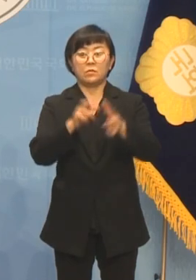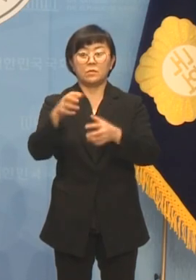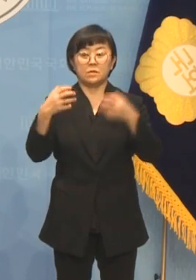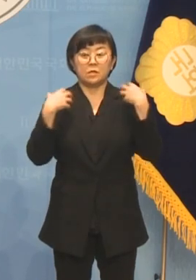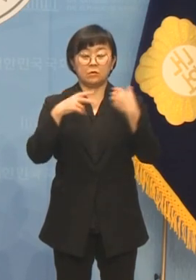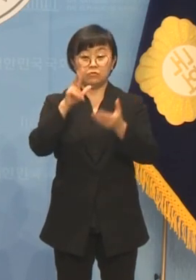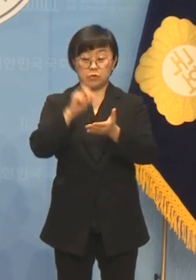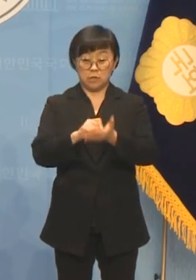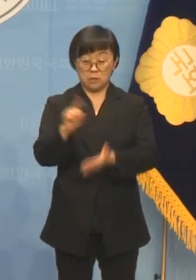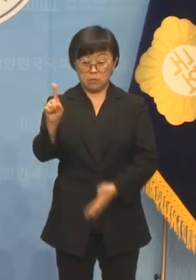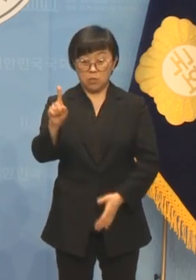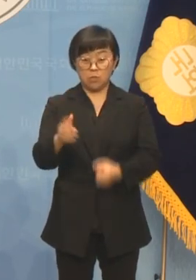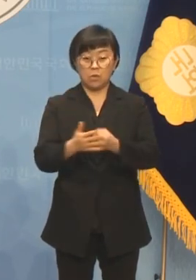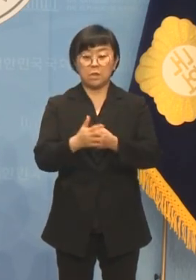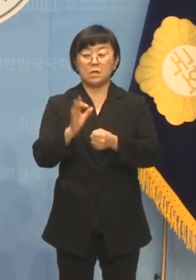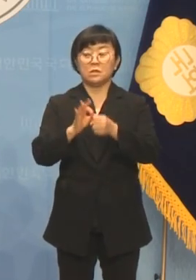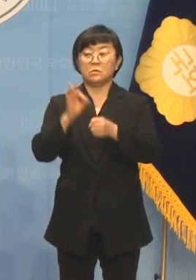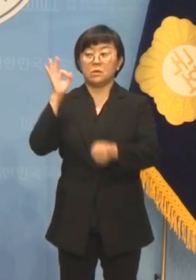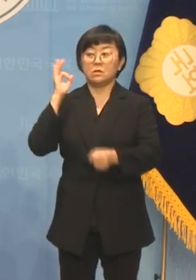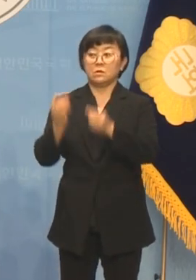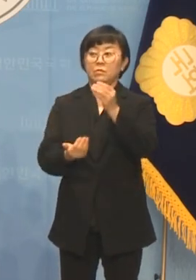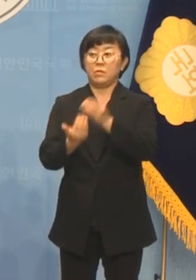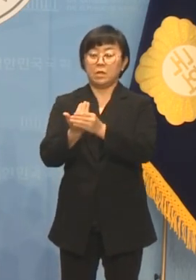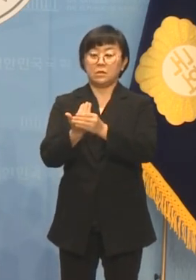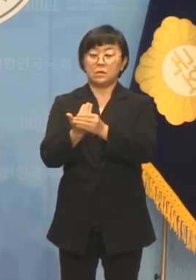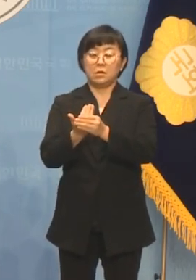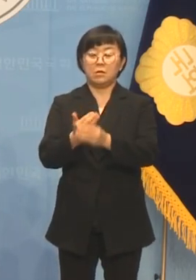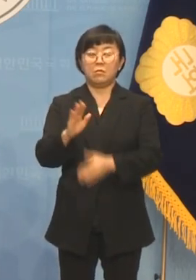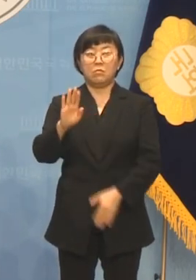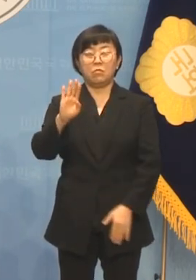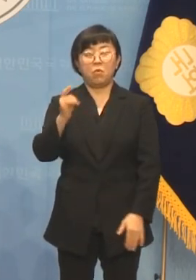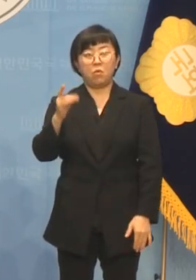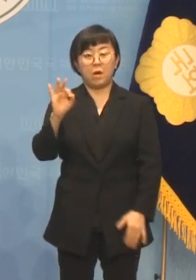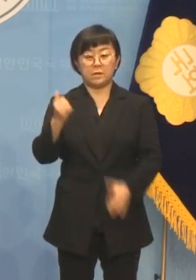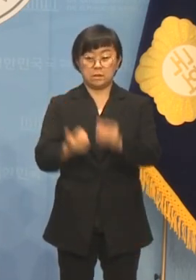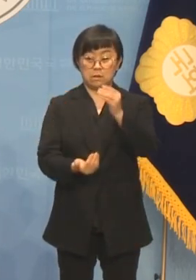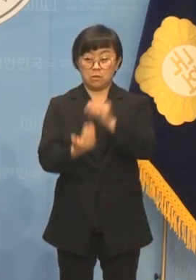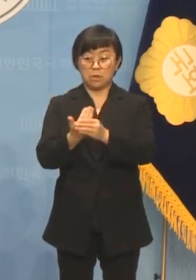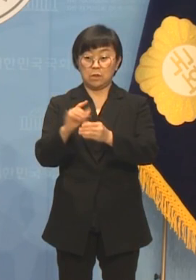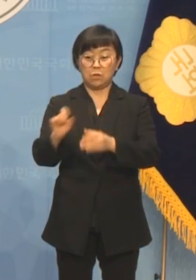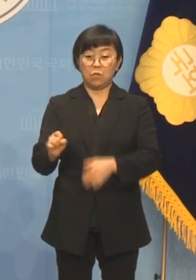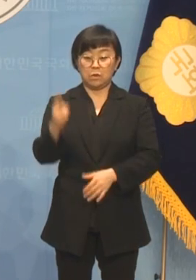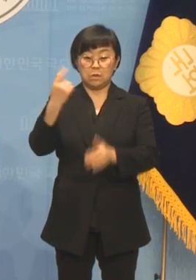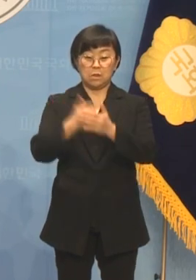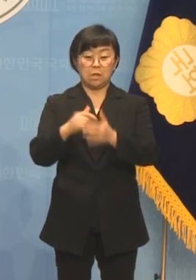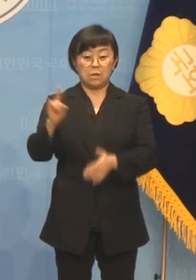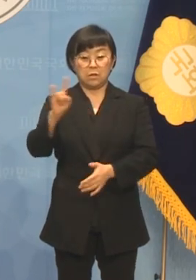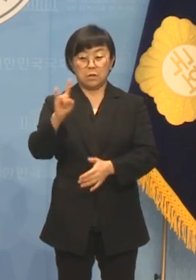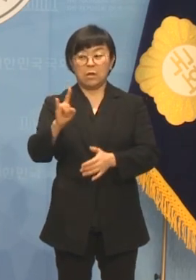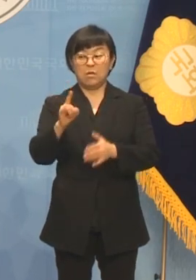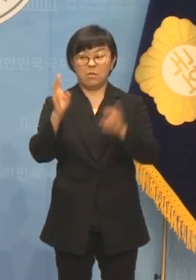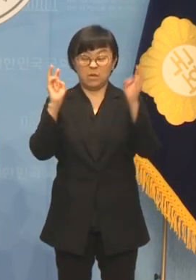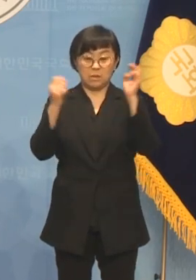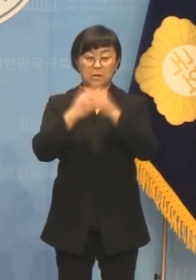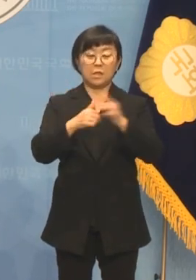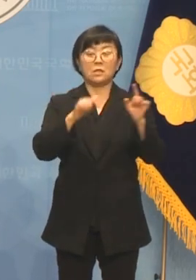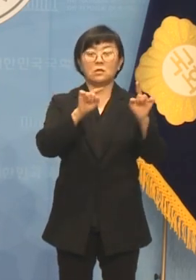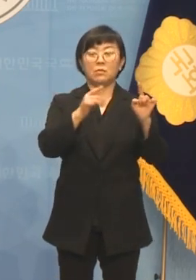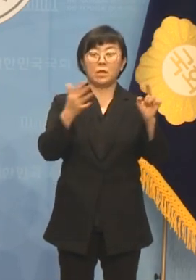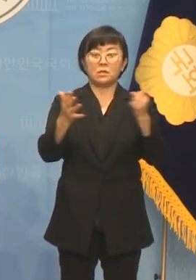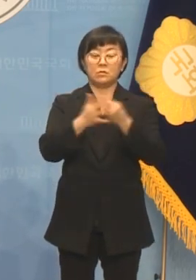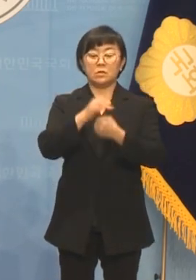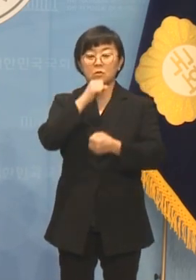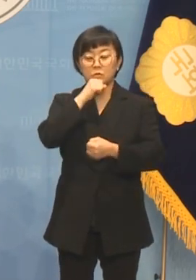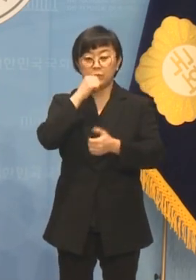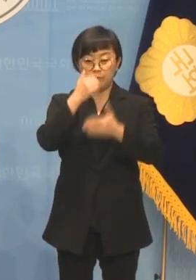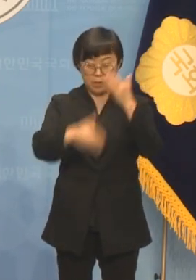있는 것은 10년 전 발생한 보안사고입니다. 하지만 이로 인해 현대중공업은 이미 1.8점의